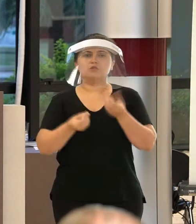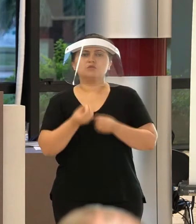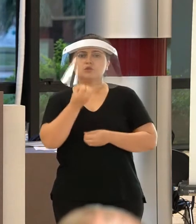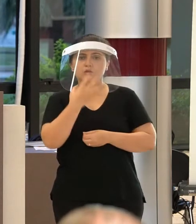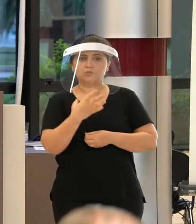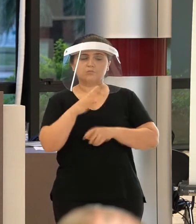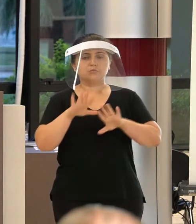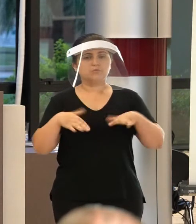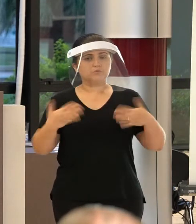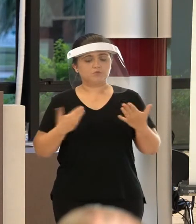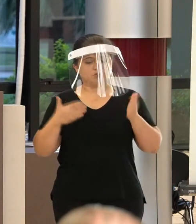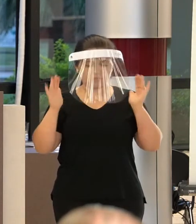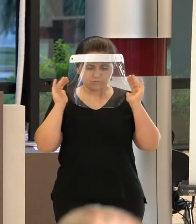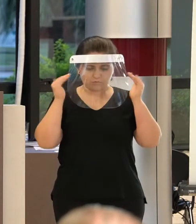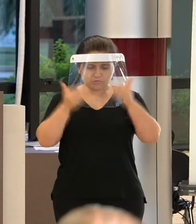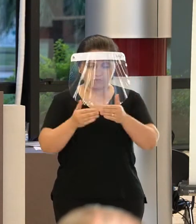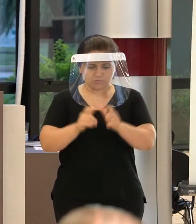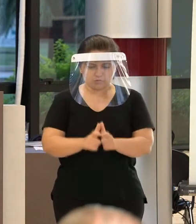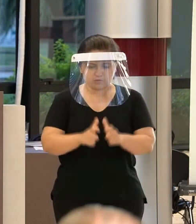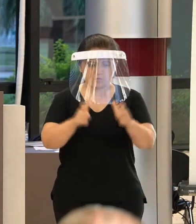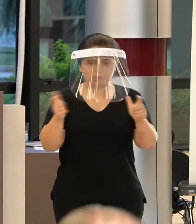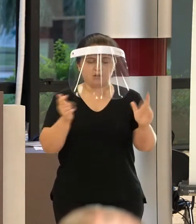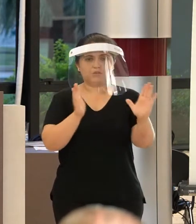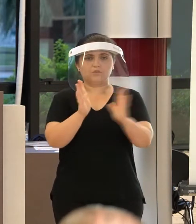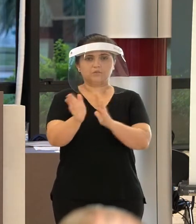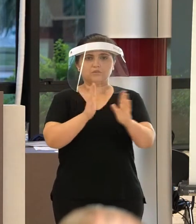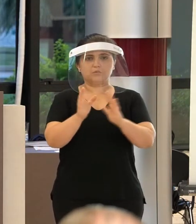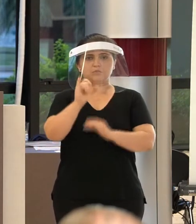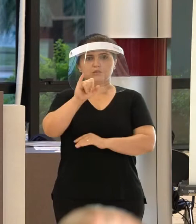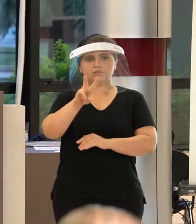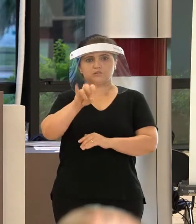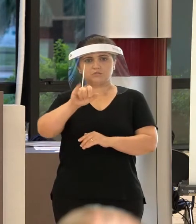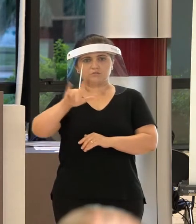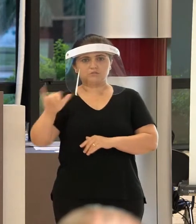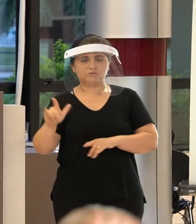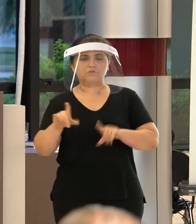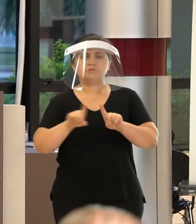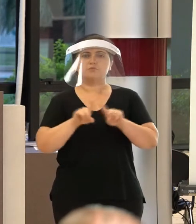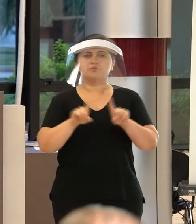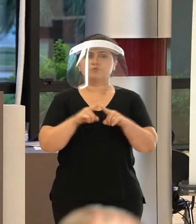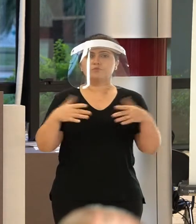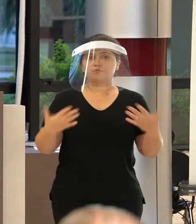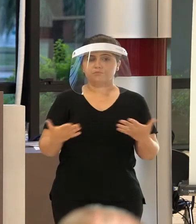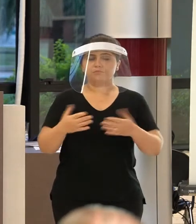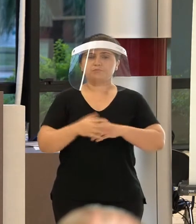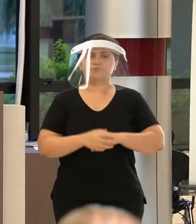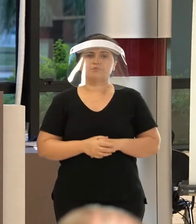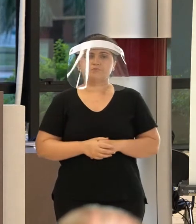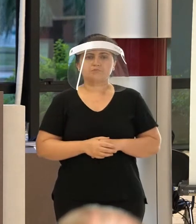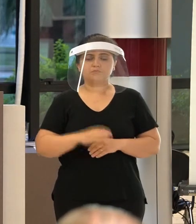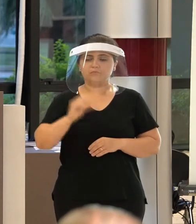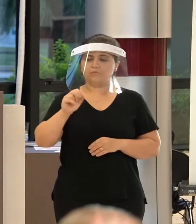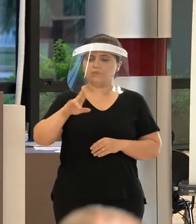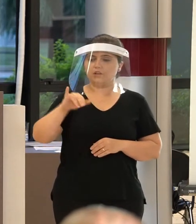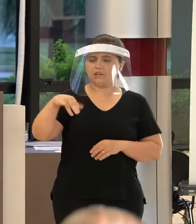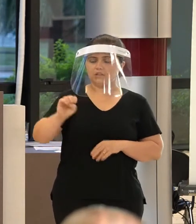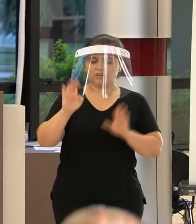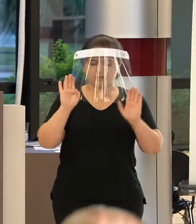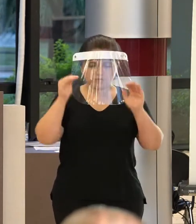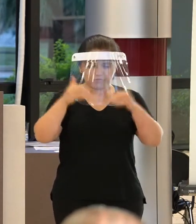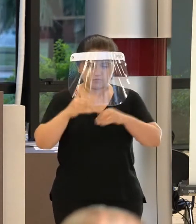que um deu um foco maior na parte civil, né, o Matheus, a Karine